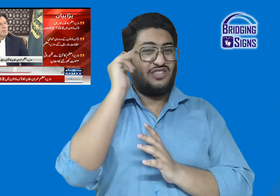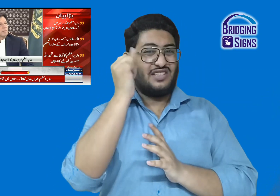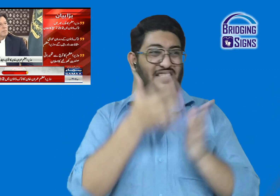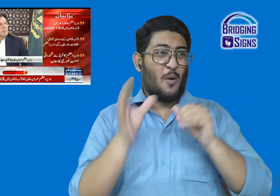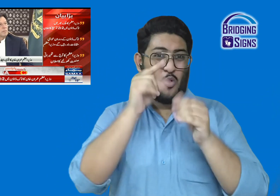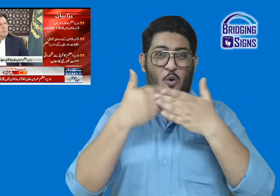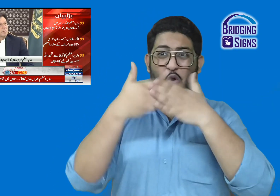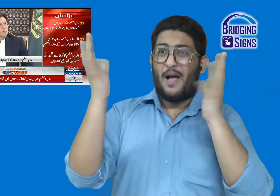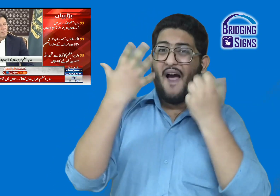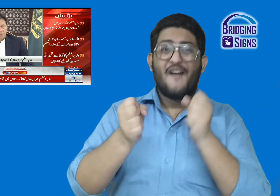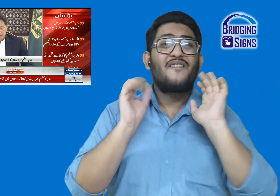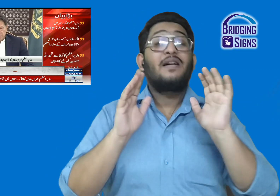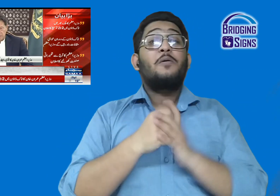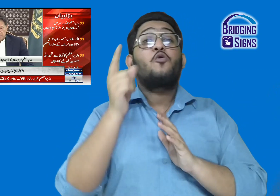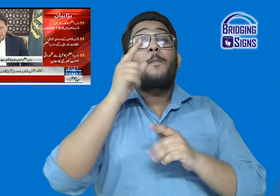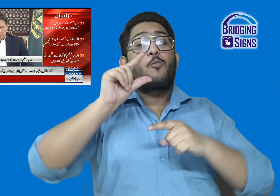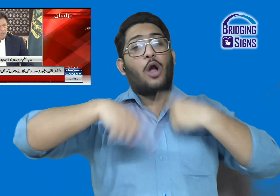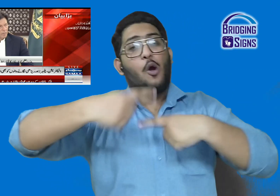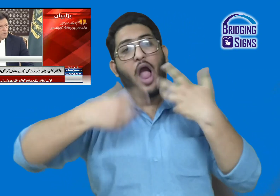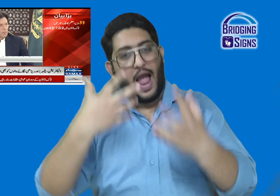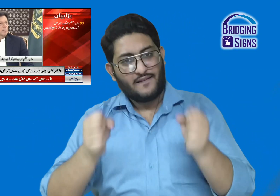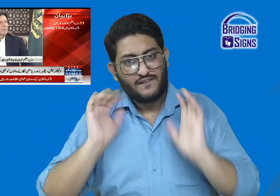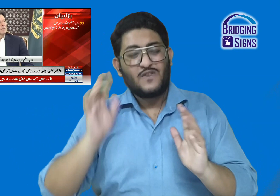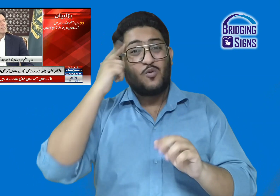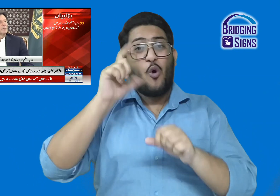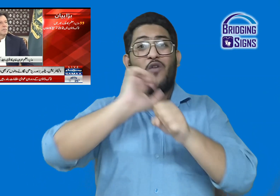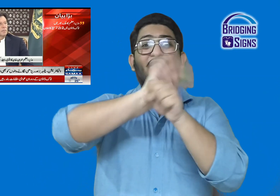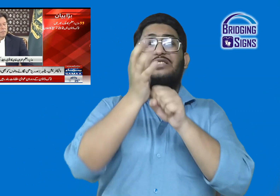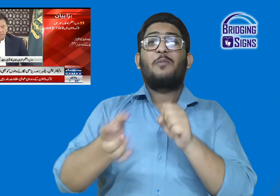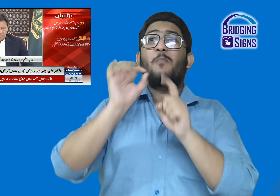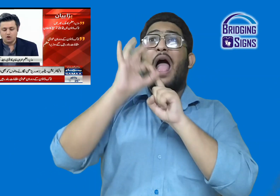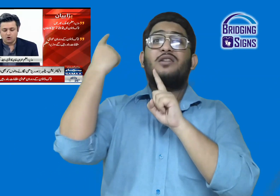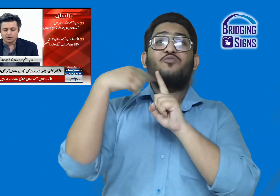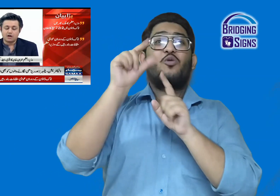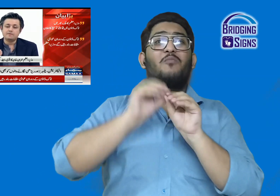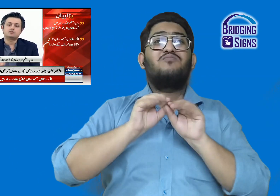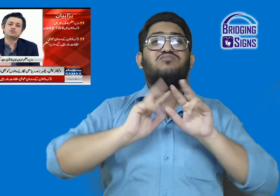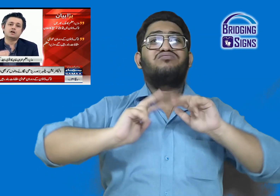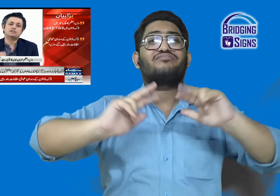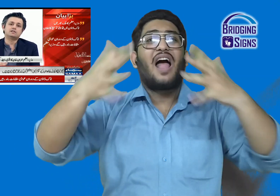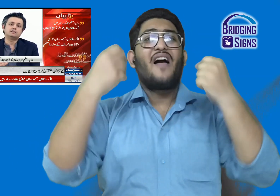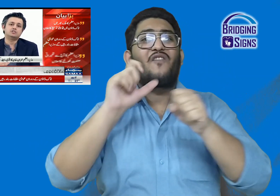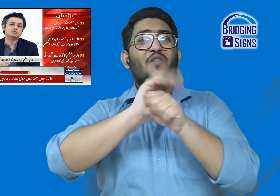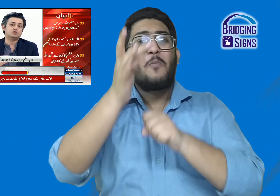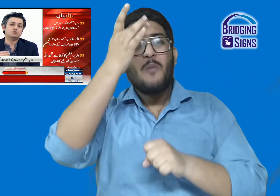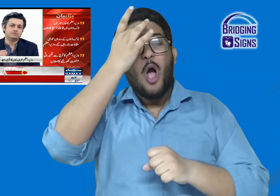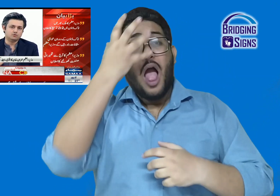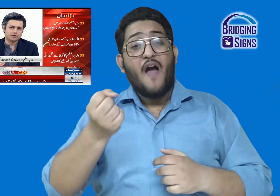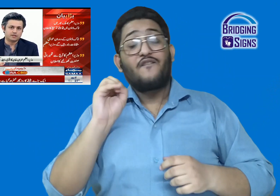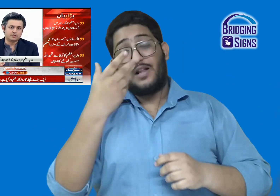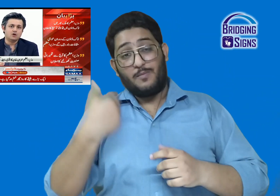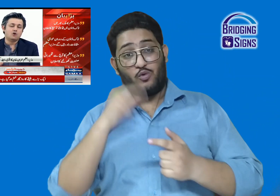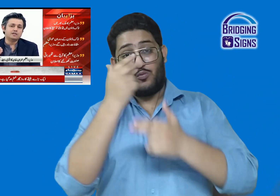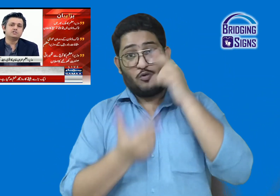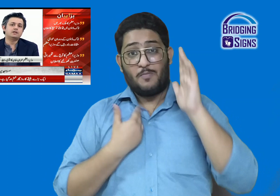हैं ये एक ऑनगोइंग प्रोसेस है, क्योंकि ये जो कोरोना की वबा है पूरी दुनिया में ये एक डेवलपिंग सिचुएशन है और हम इसको साथ के साथ इस सिचुएशन को